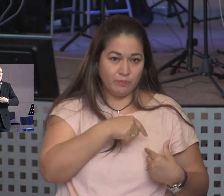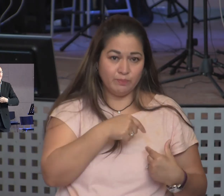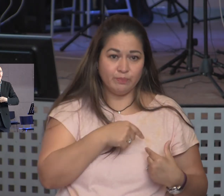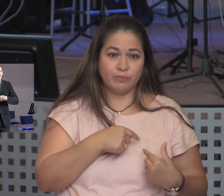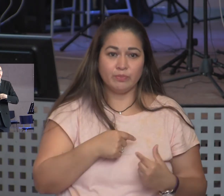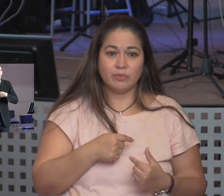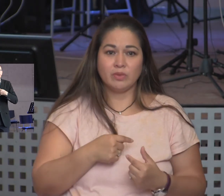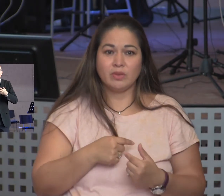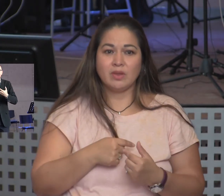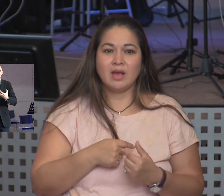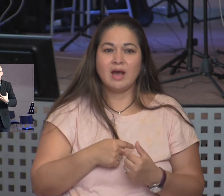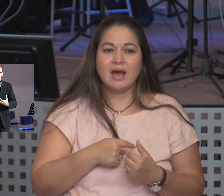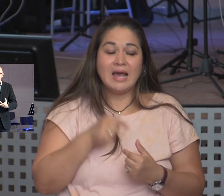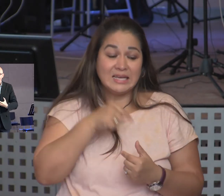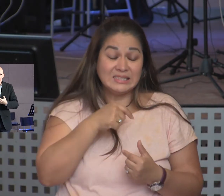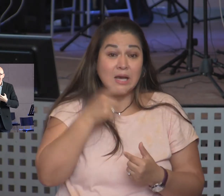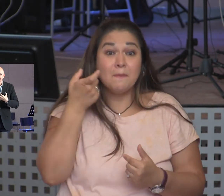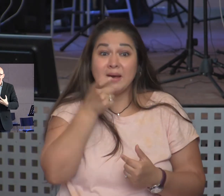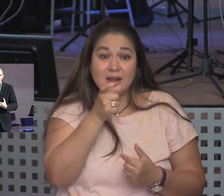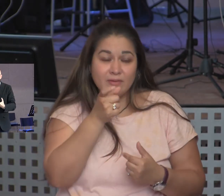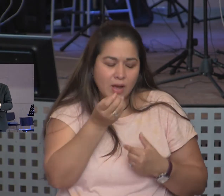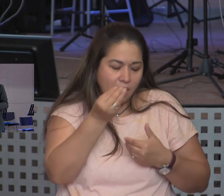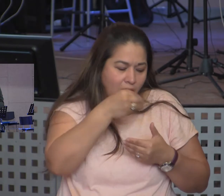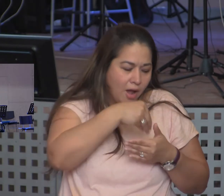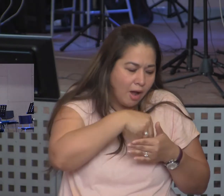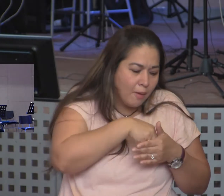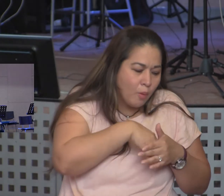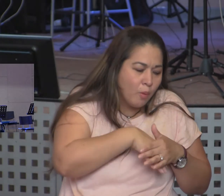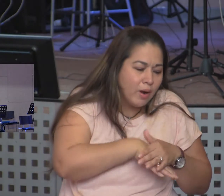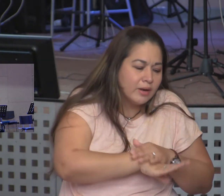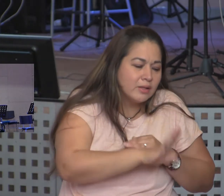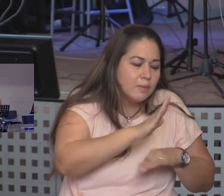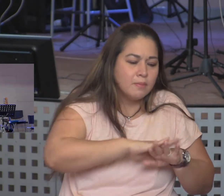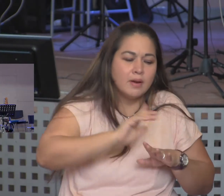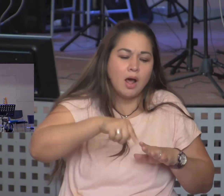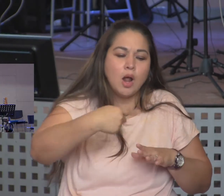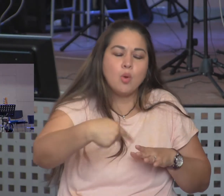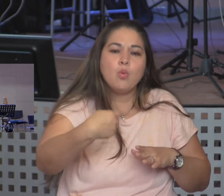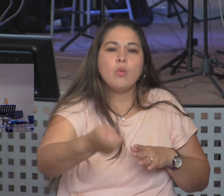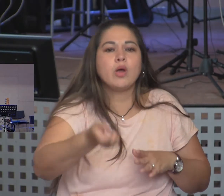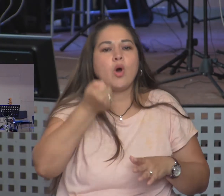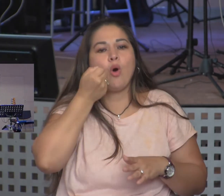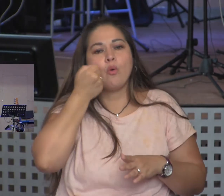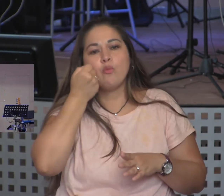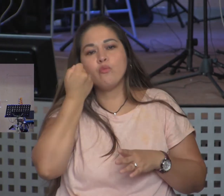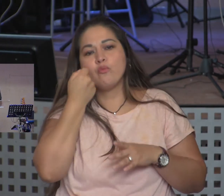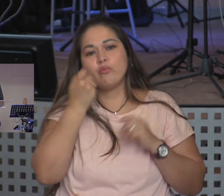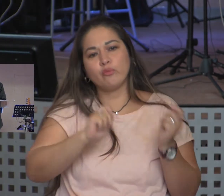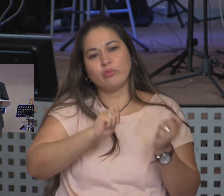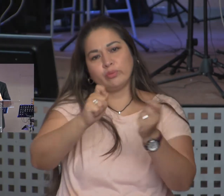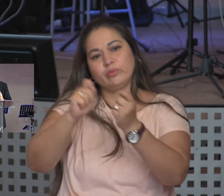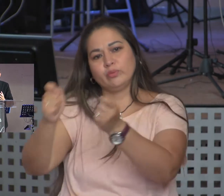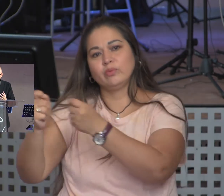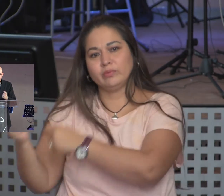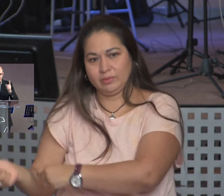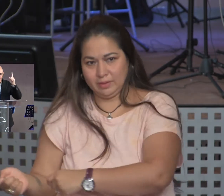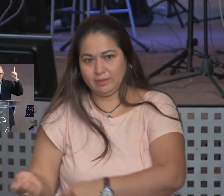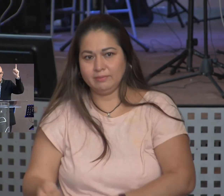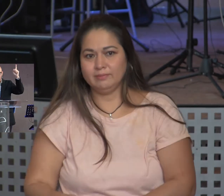la está germinando y va a dar un fruto